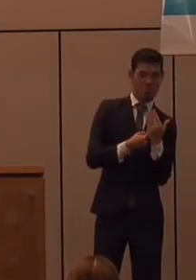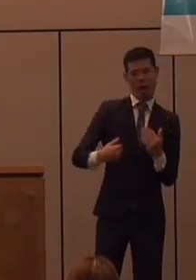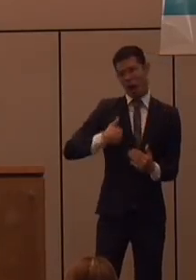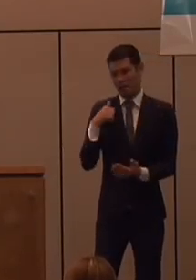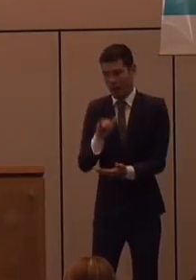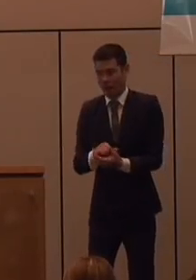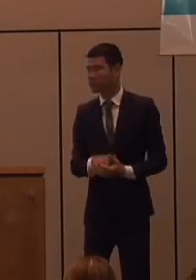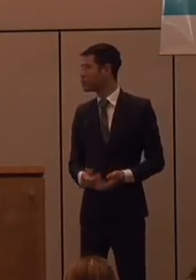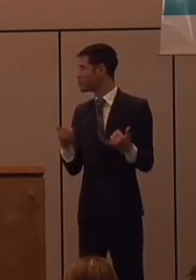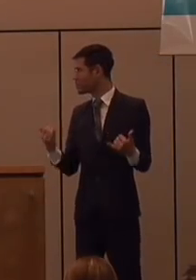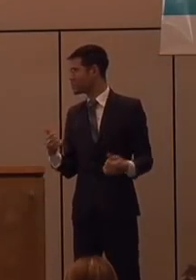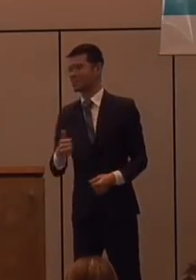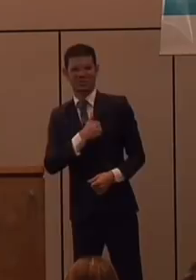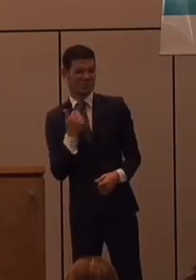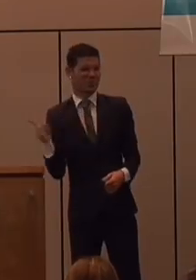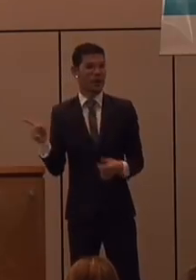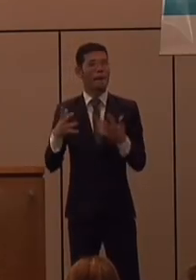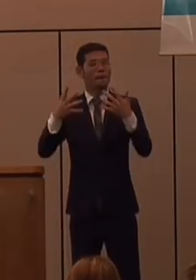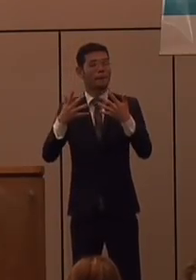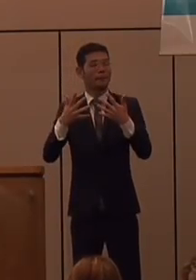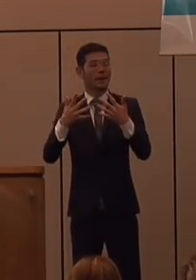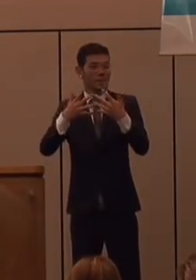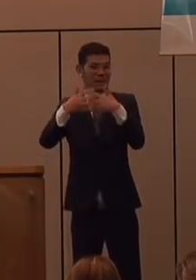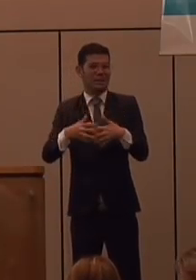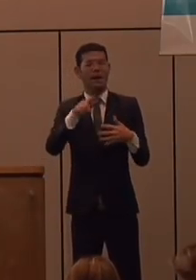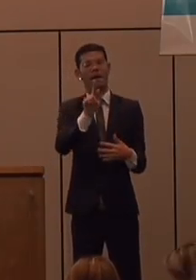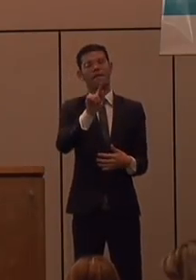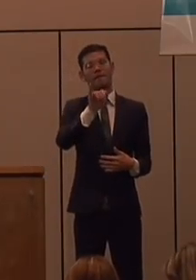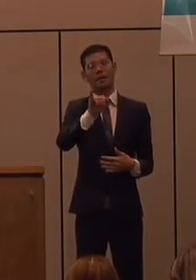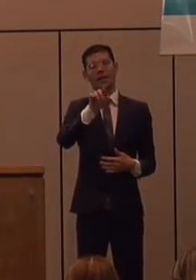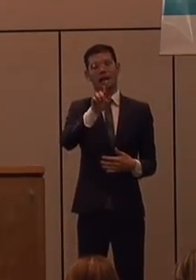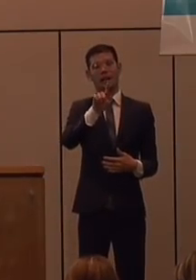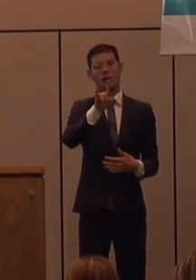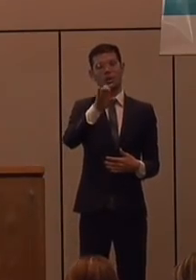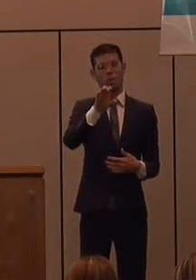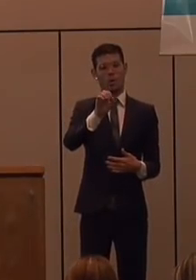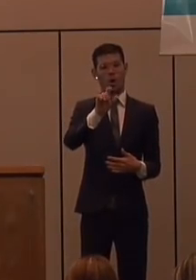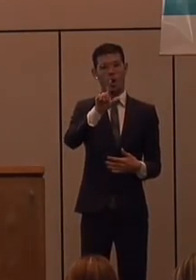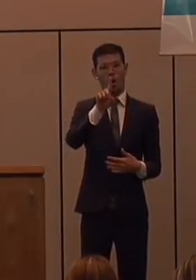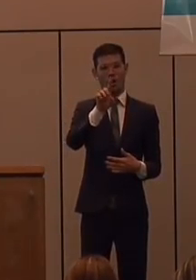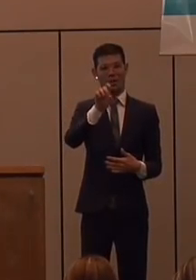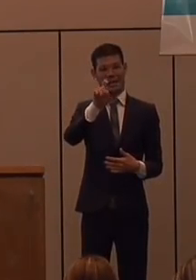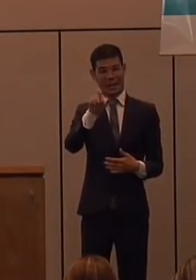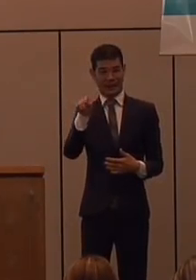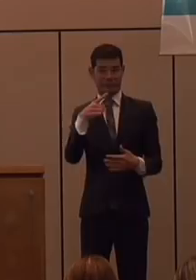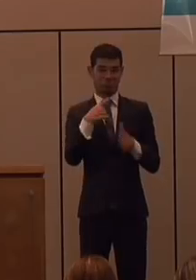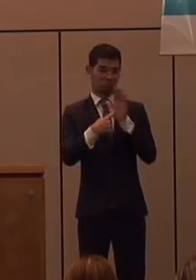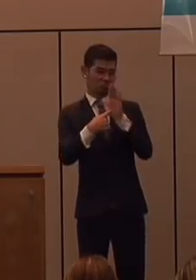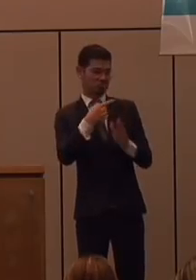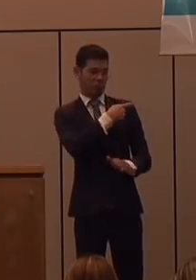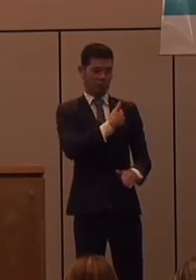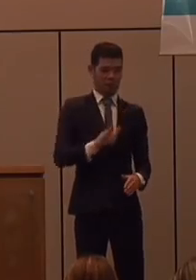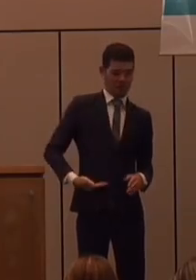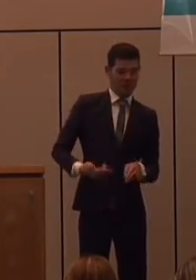la presidente fútbol de juana carolina le cuente al país porque este año hicimos un gran cambio estos programas de ptp o sea el programa